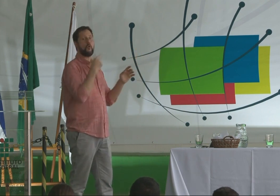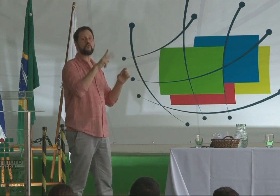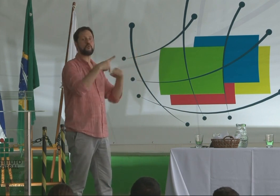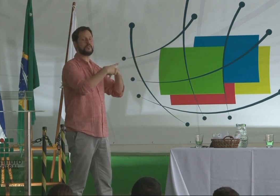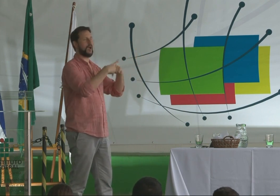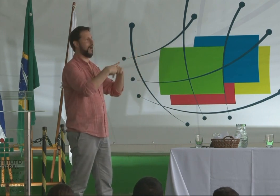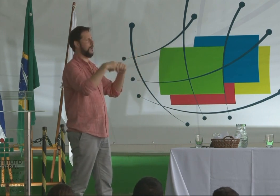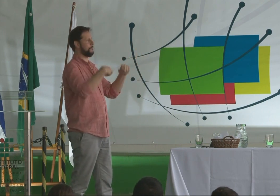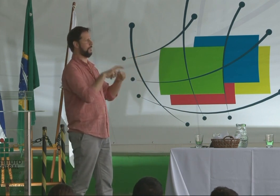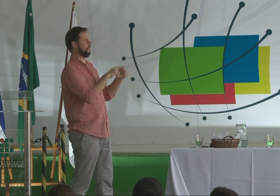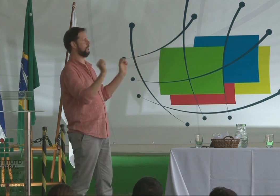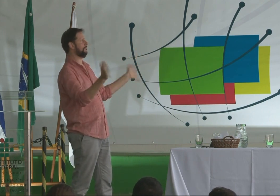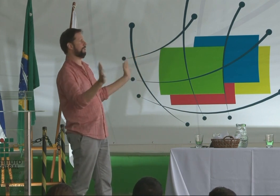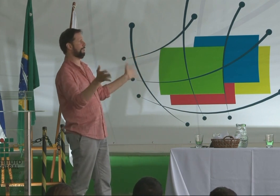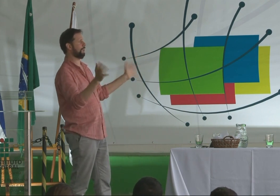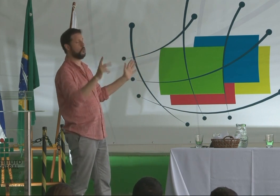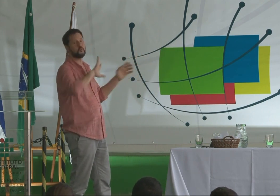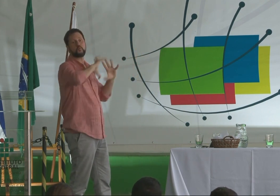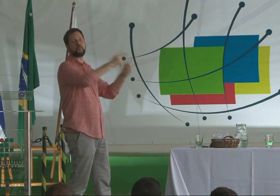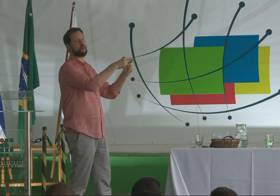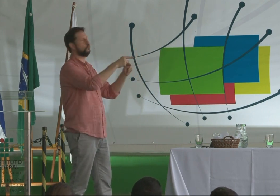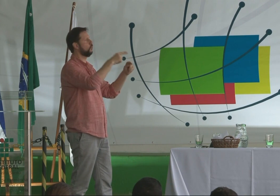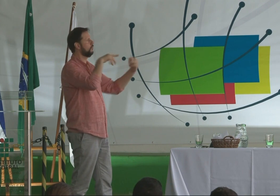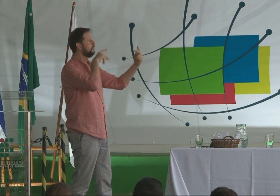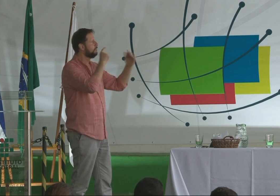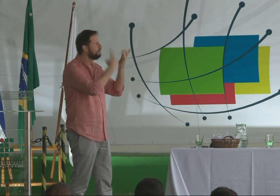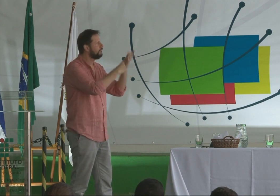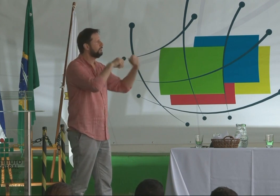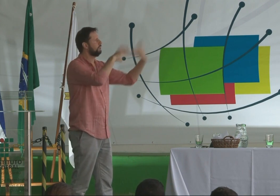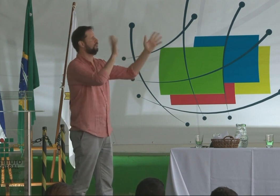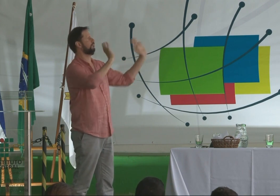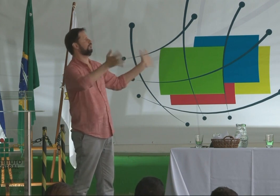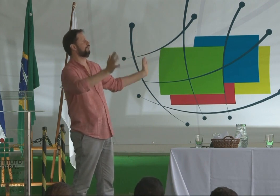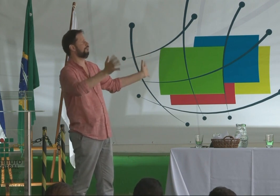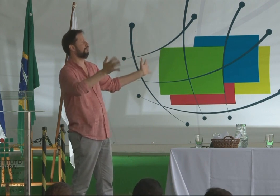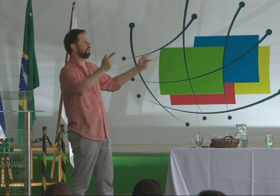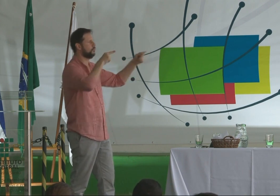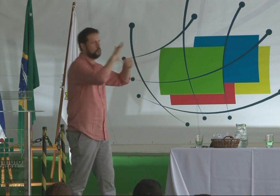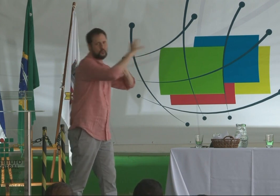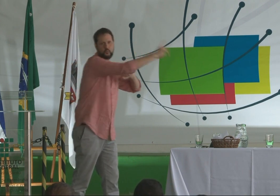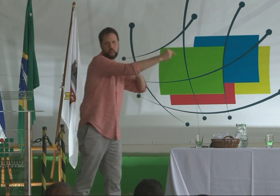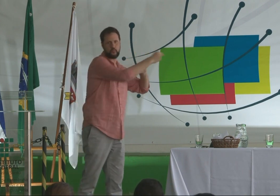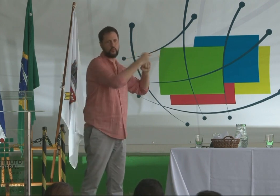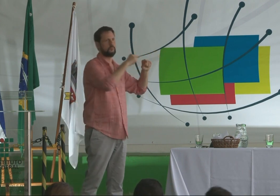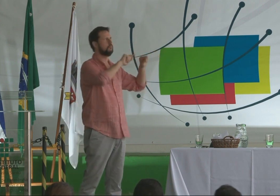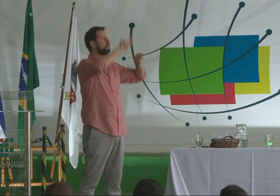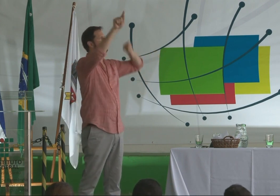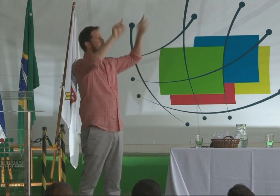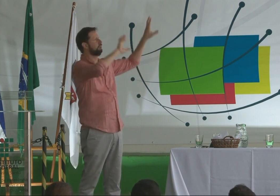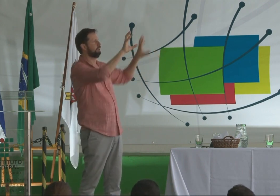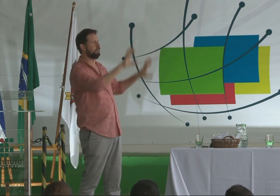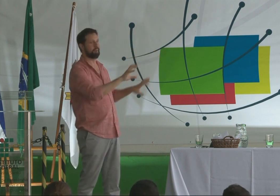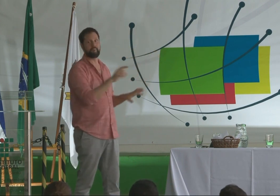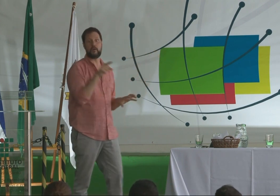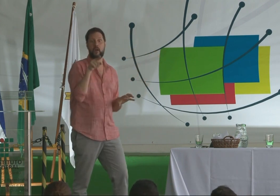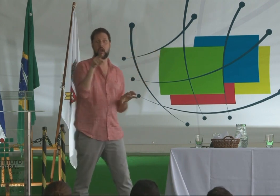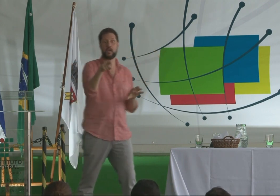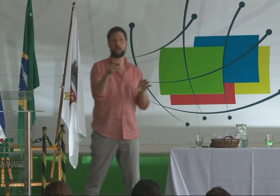tem uma câmera também que acopla ela, eu consigo sentar e comunicar com qualquer pessoa e o que sai diretamente. Eu uso outros aplicativos diversos, como